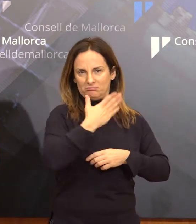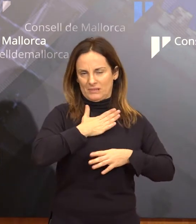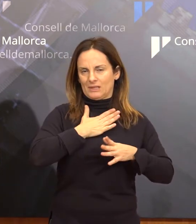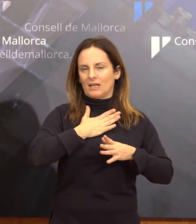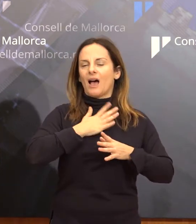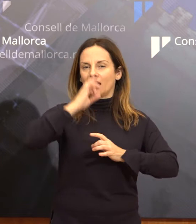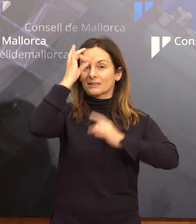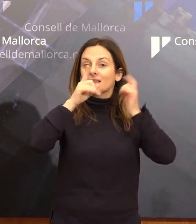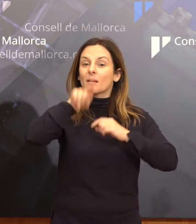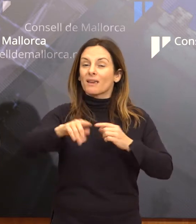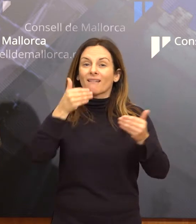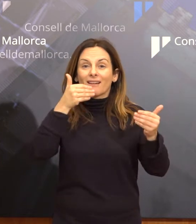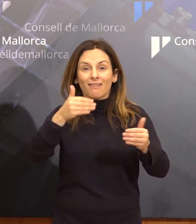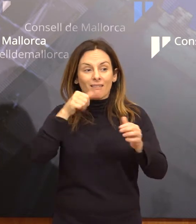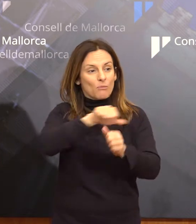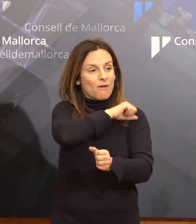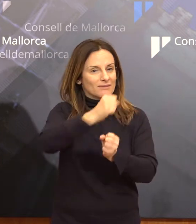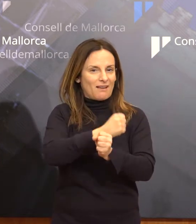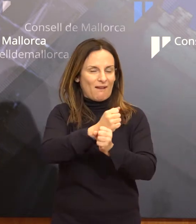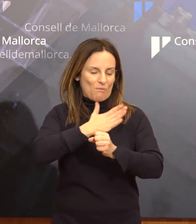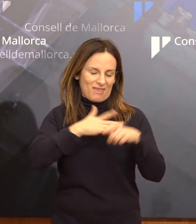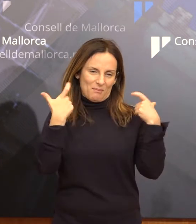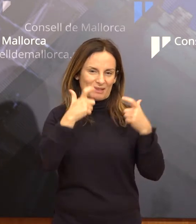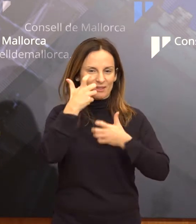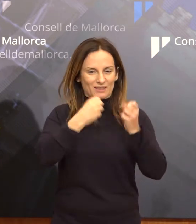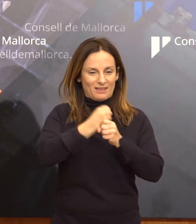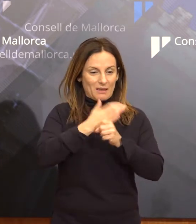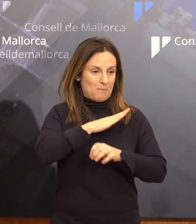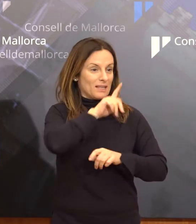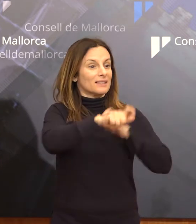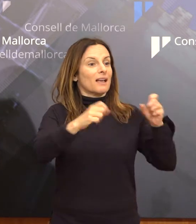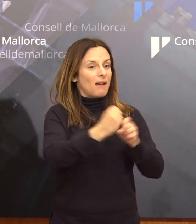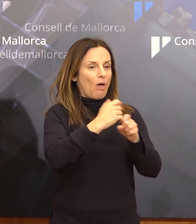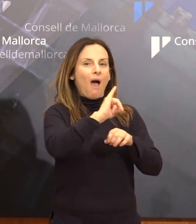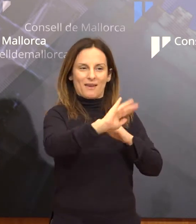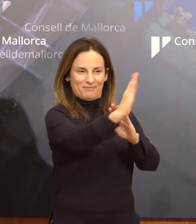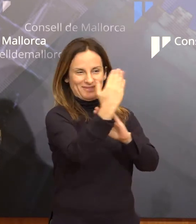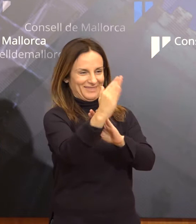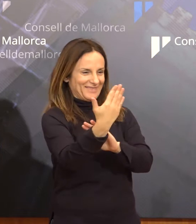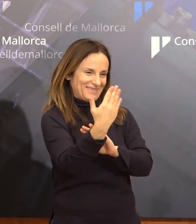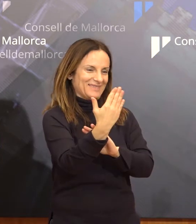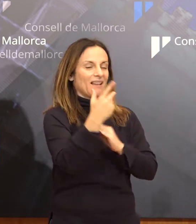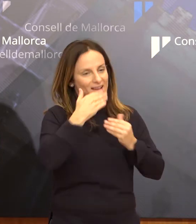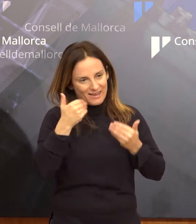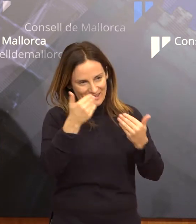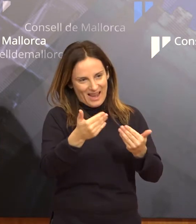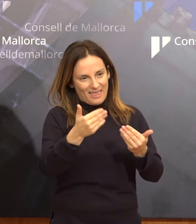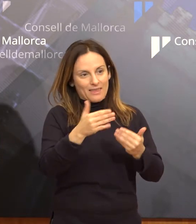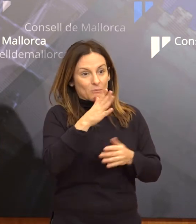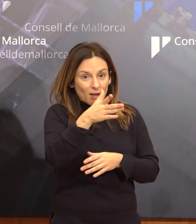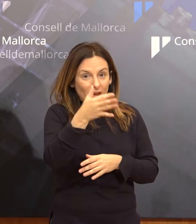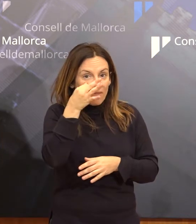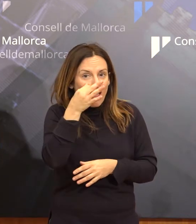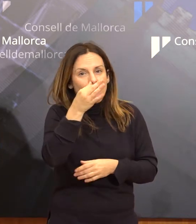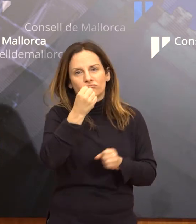proyectado por el grace el fine efecto desde el medio departamento de tres tenientes muy trabajada tengo una representación de su vida las gracias porque afecta realmente